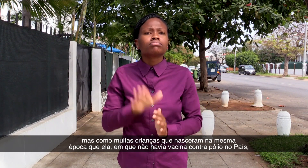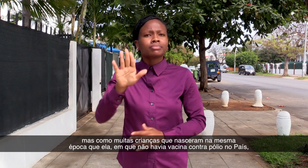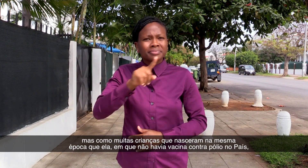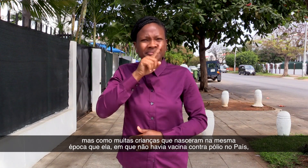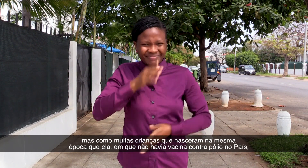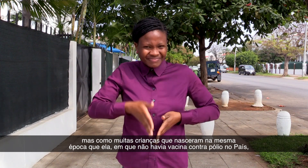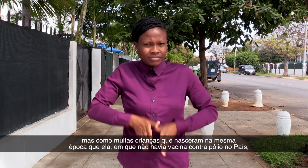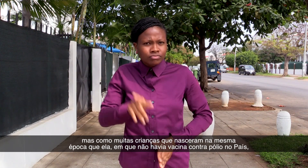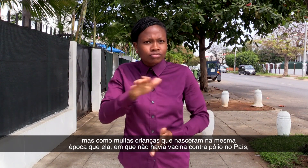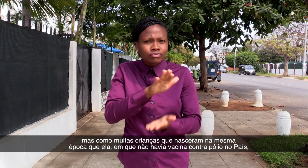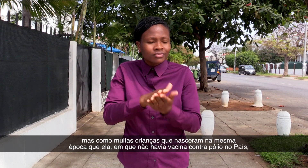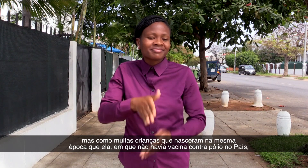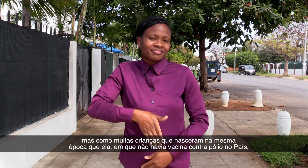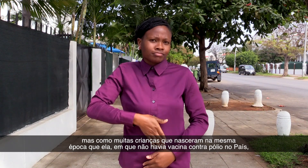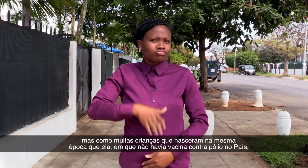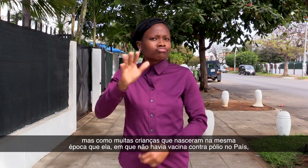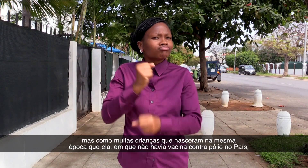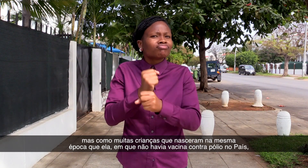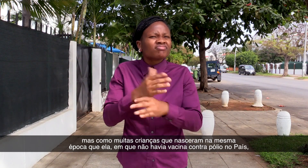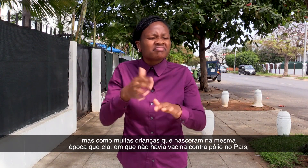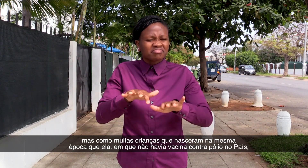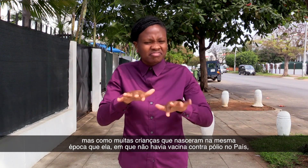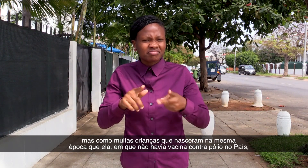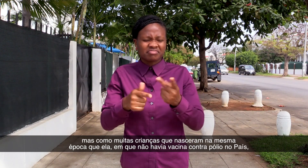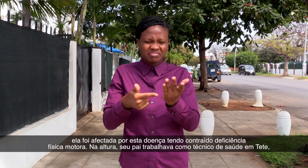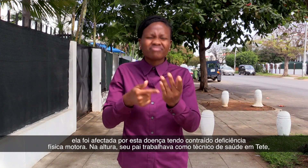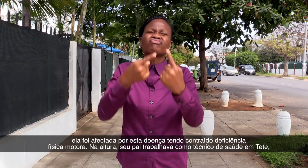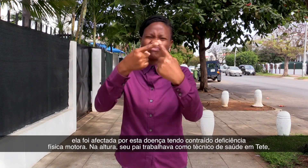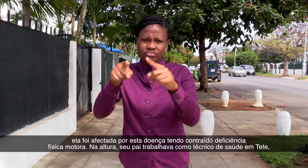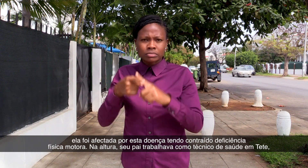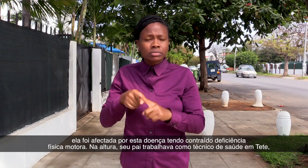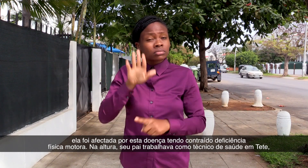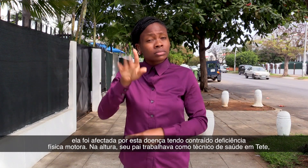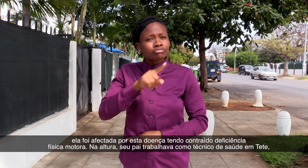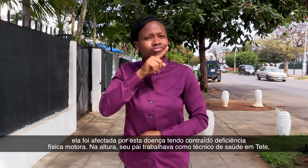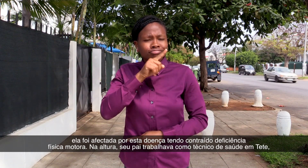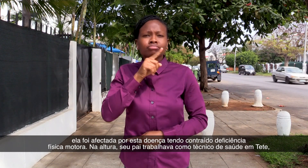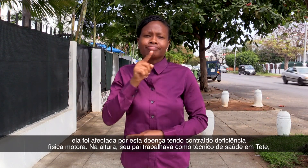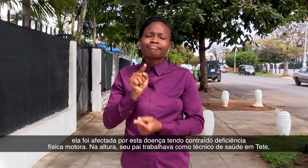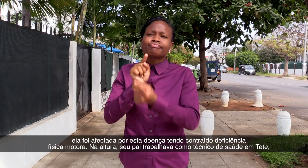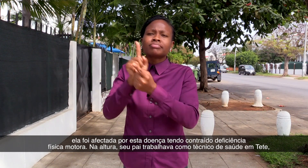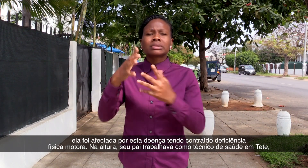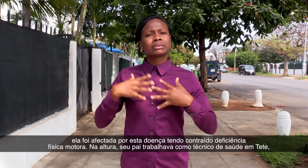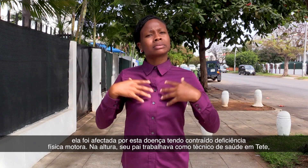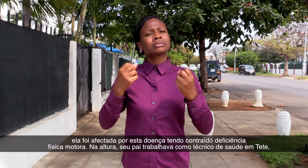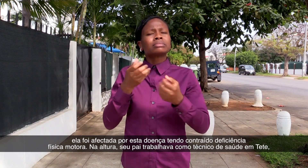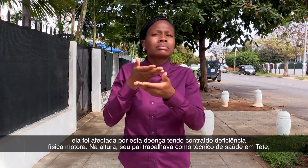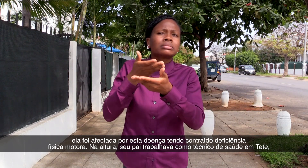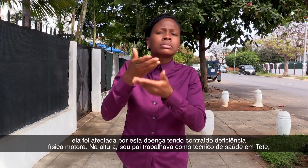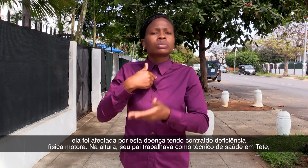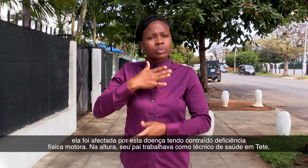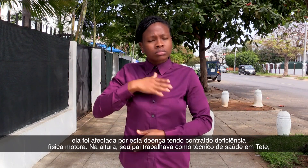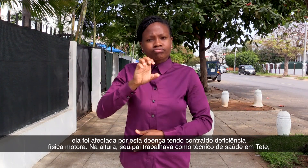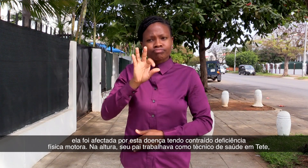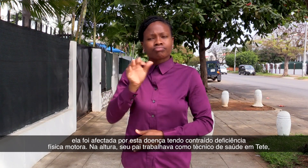na mesma época que ela, em que não havia vacina contra pólio no país, ela foi afetada por esta doença, tendo contraído